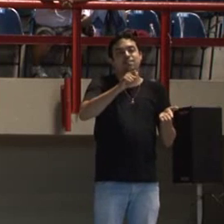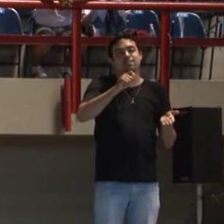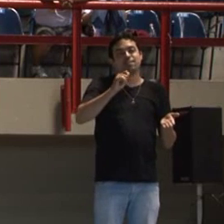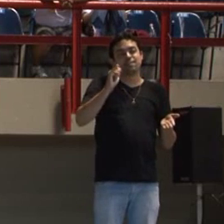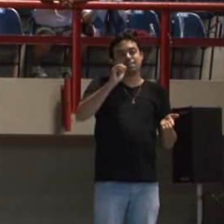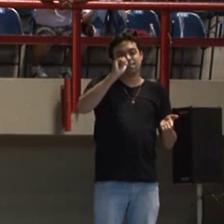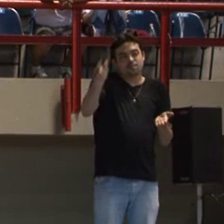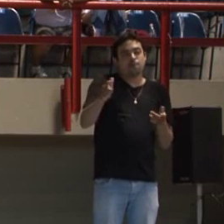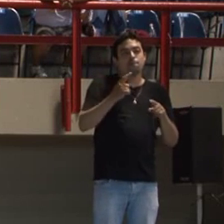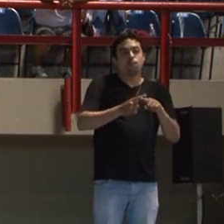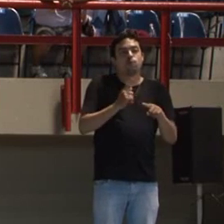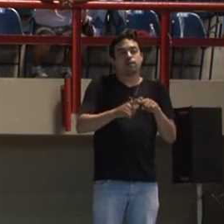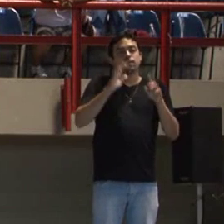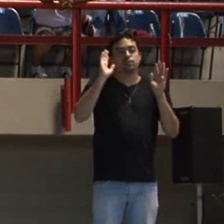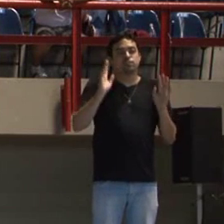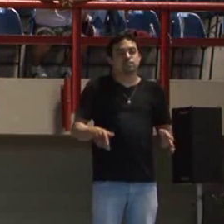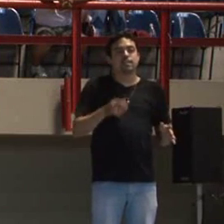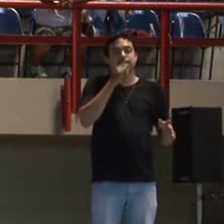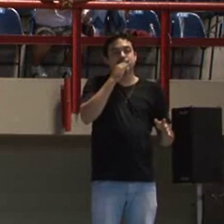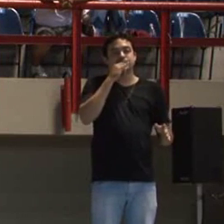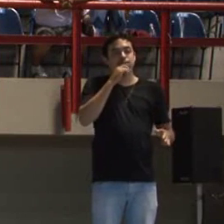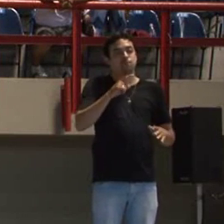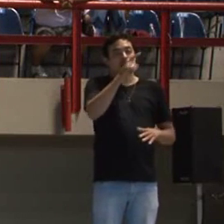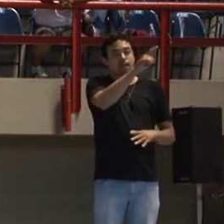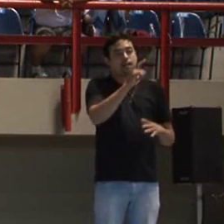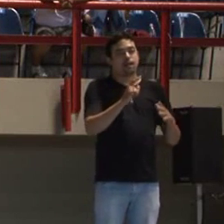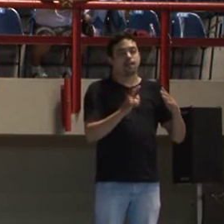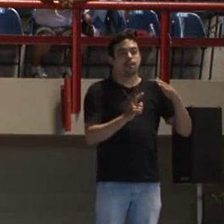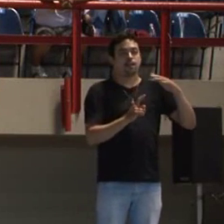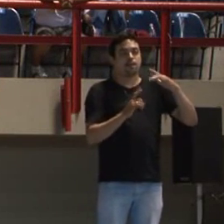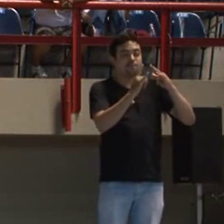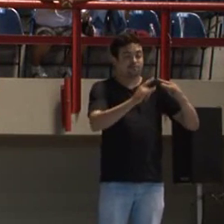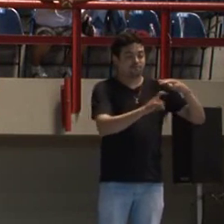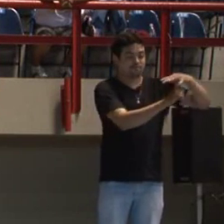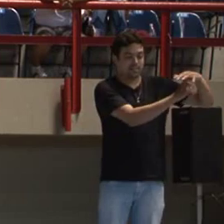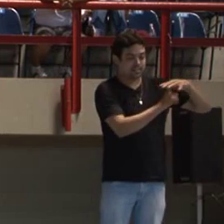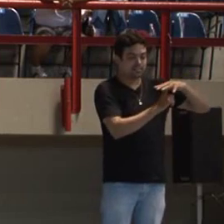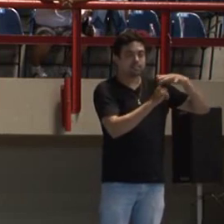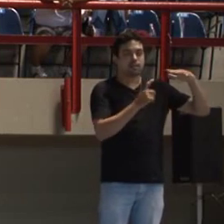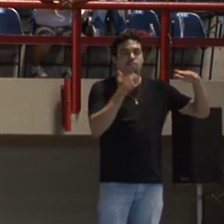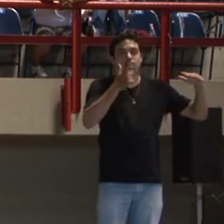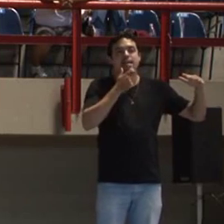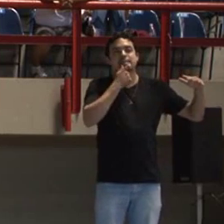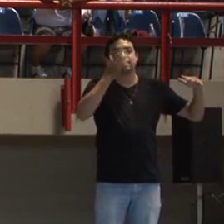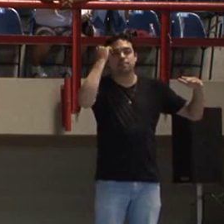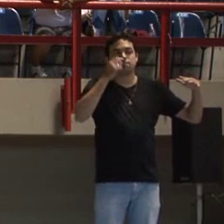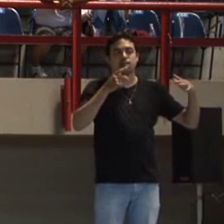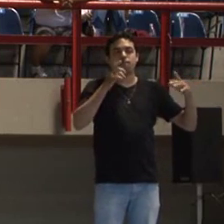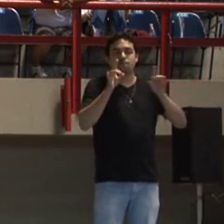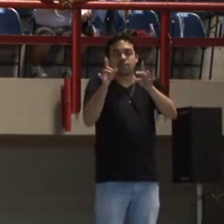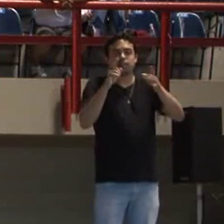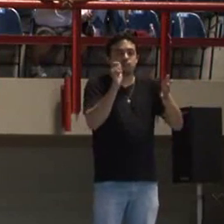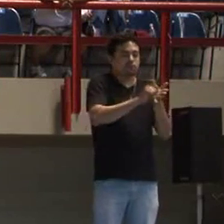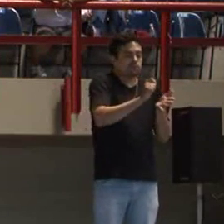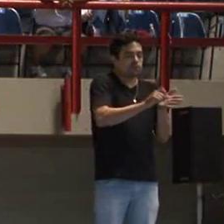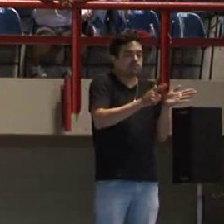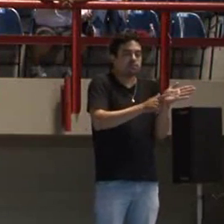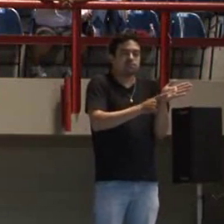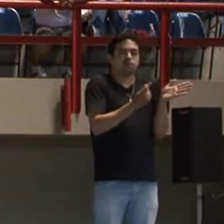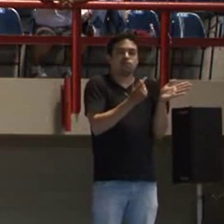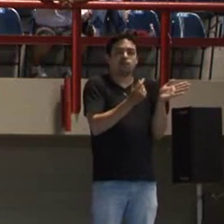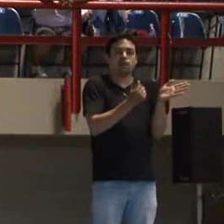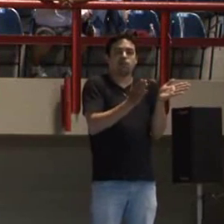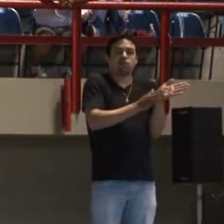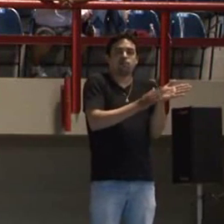Escrever. Um vendedor lá na feirinha da Beira-Mar, ele precisa saber inglês para vender? Não. Basta ter o preço aqui, ó. Tá